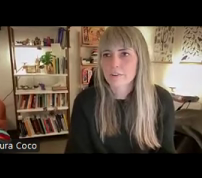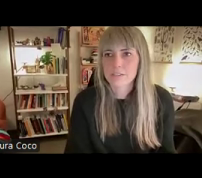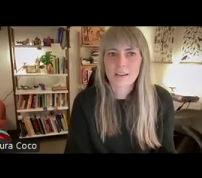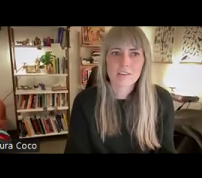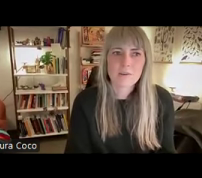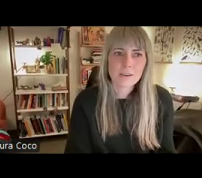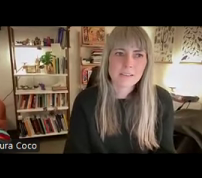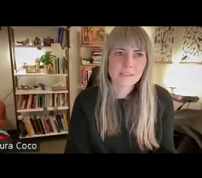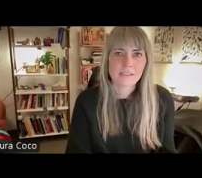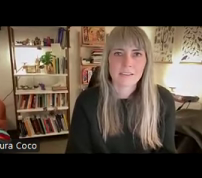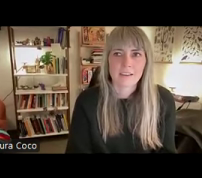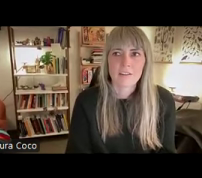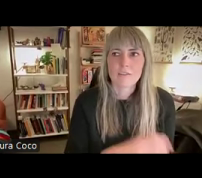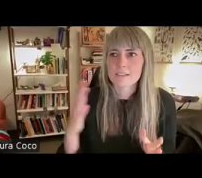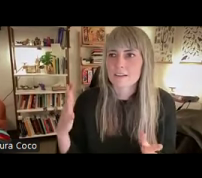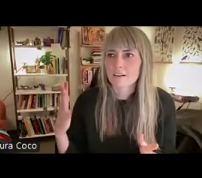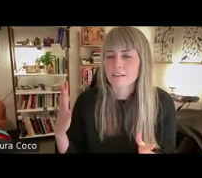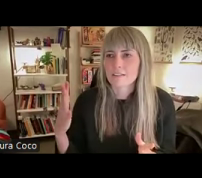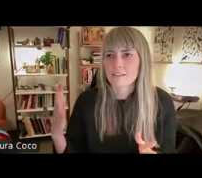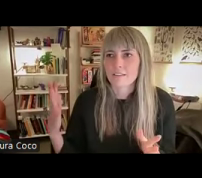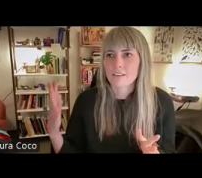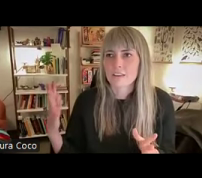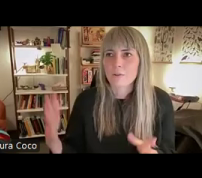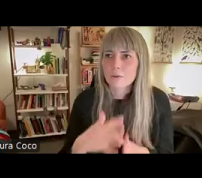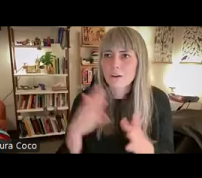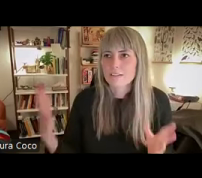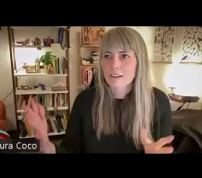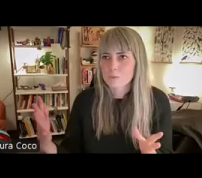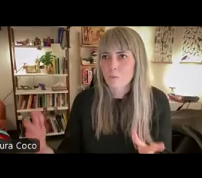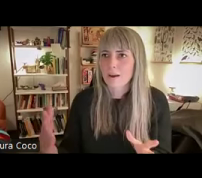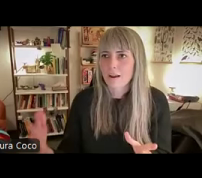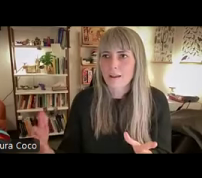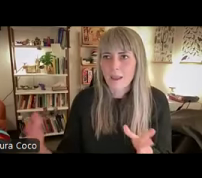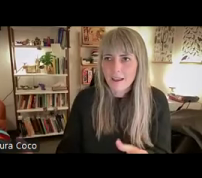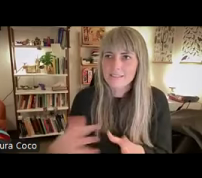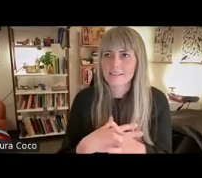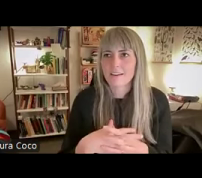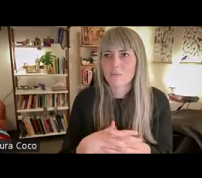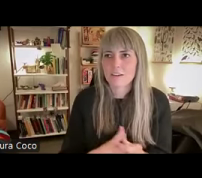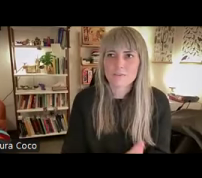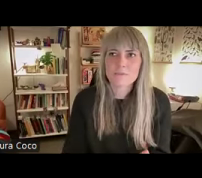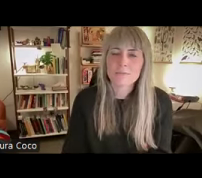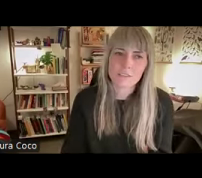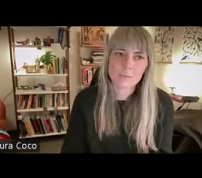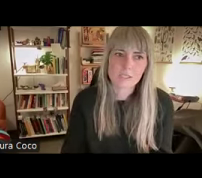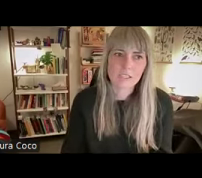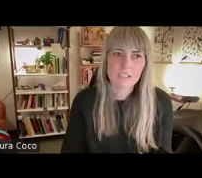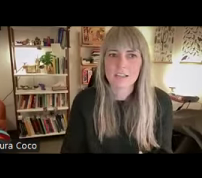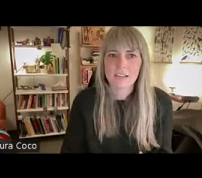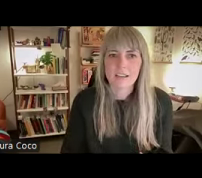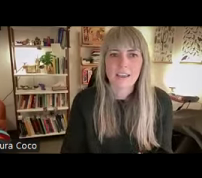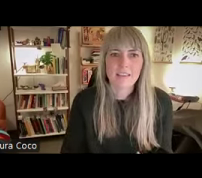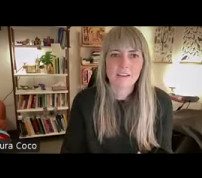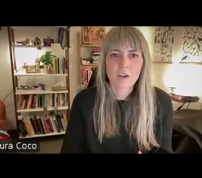agriculture, ruidos focusing on en el trabajo noise. agrícola. I'll Luego voy a focus hablar in sobre los on peligros de the la local agricultura, context del where ruido. I'm Vamos a at hablar un and poco where I del do contexto this